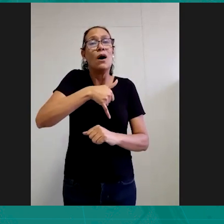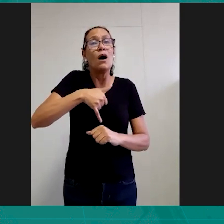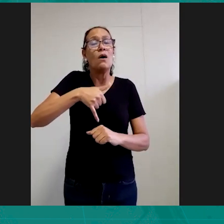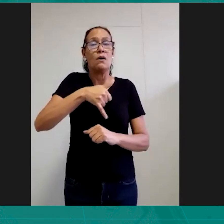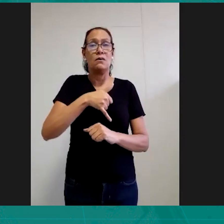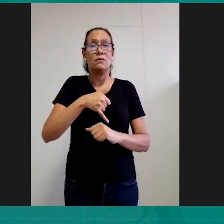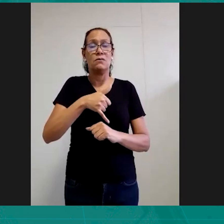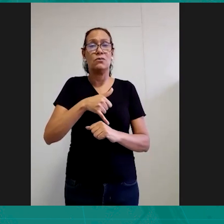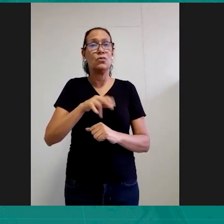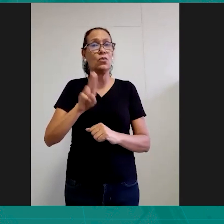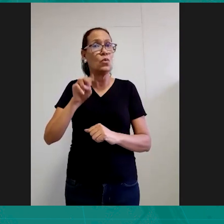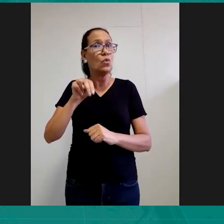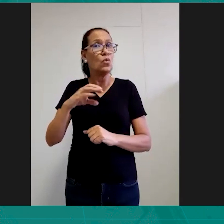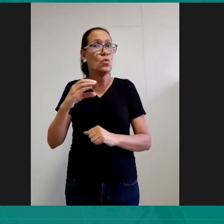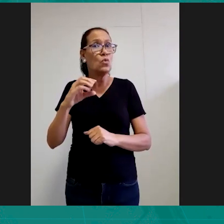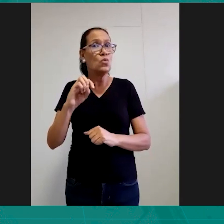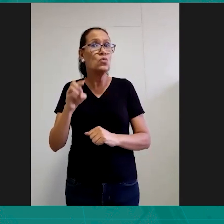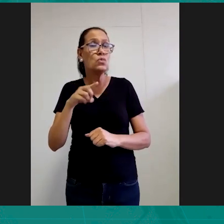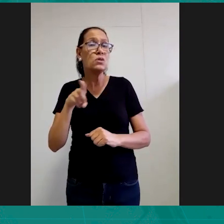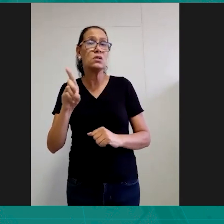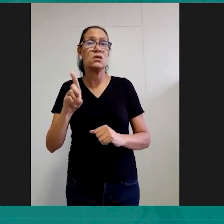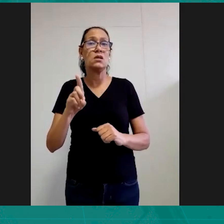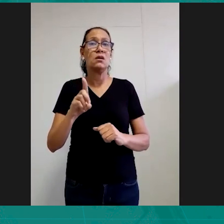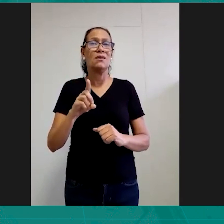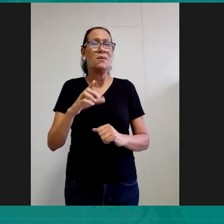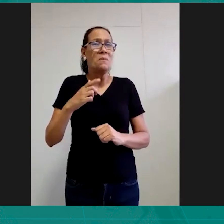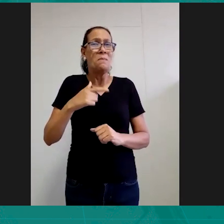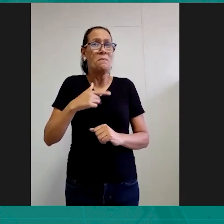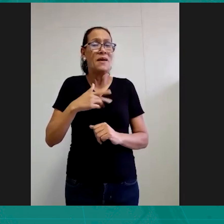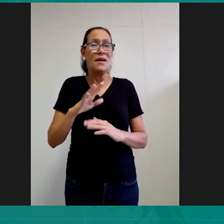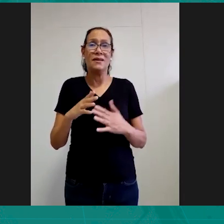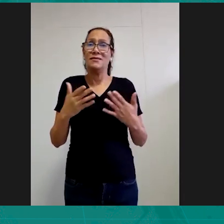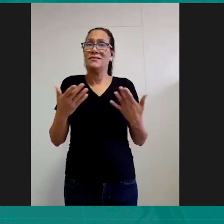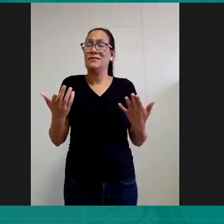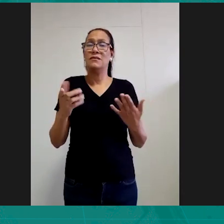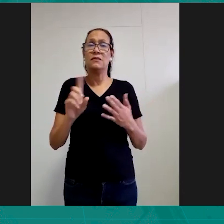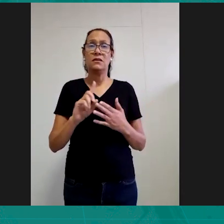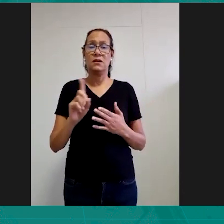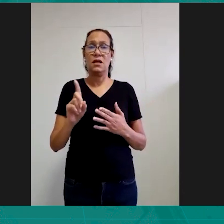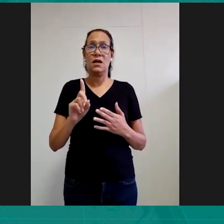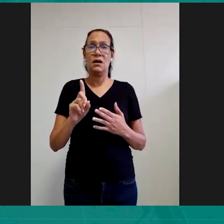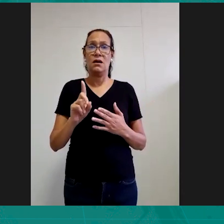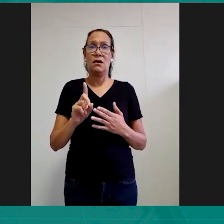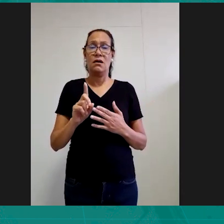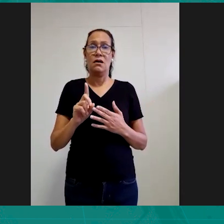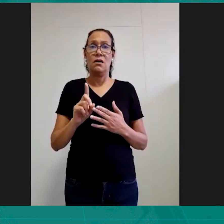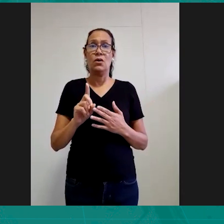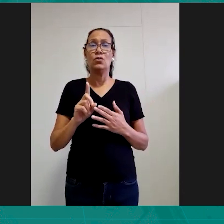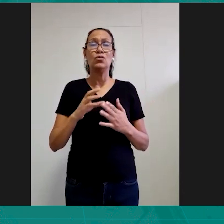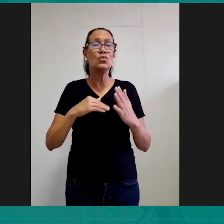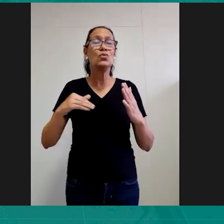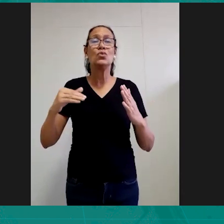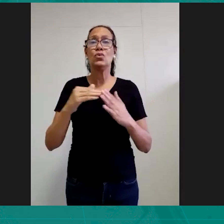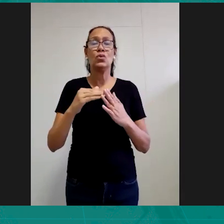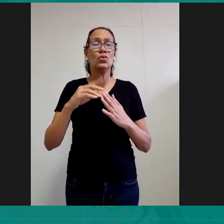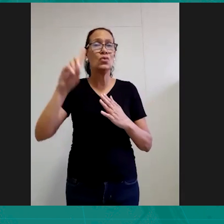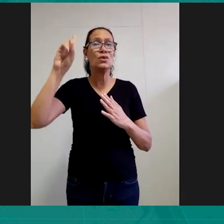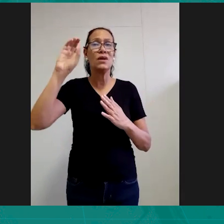ter medo, ter receio do futuro? Irmãos, o Senhor nos deu tudo, né? Ó Senhor Jesus.